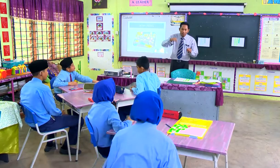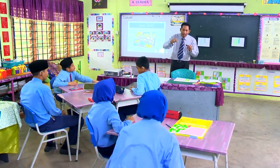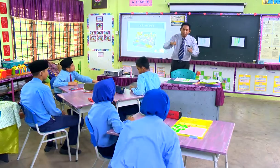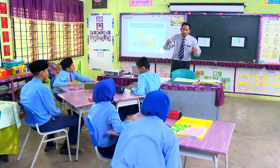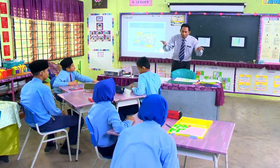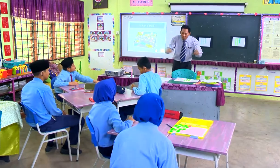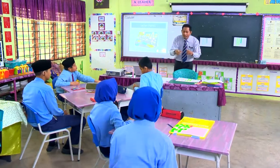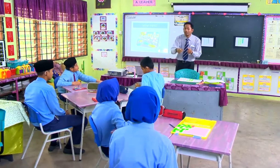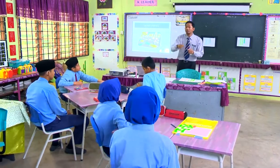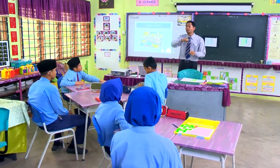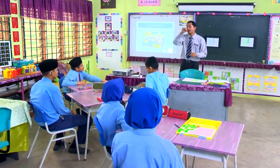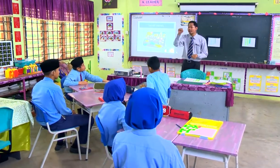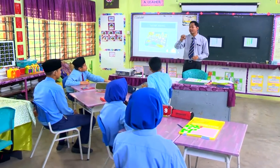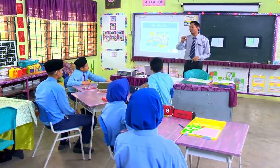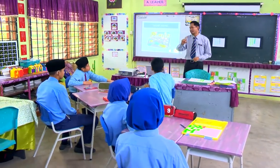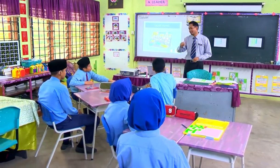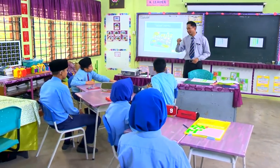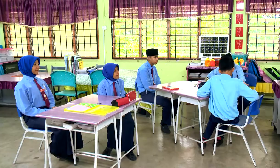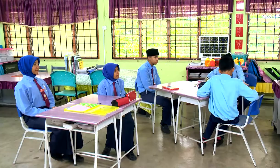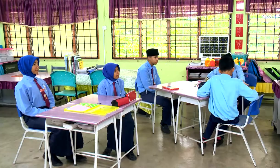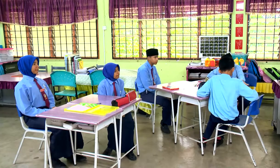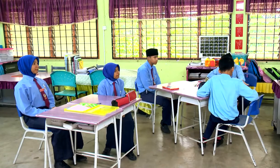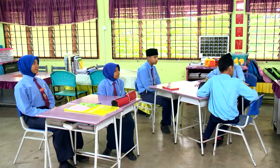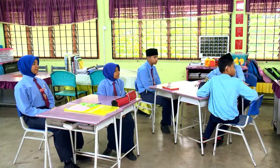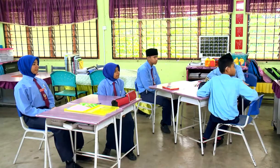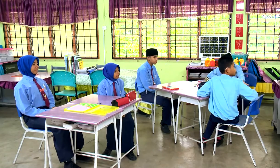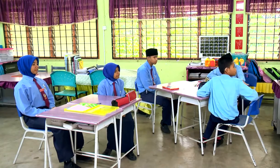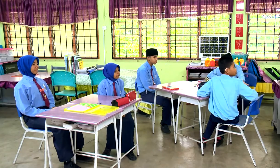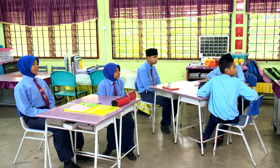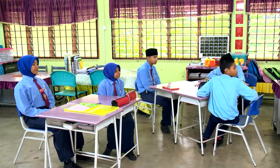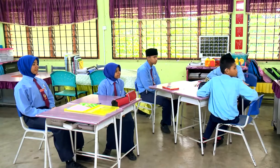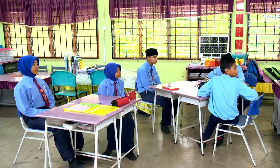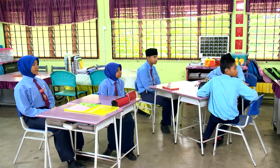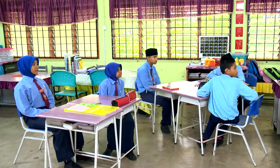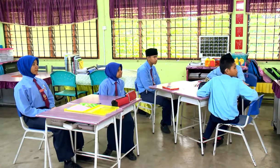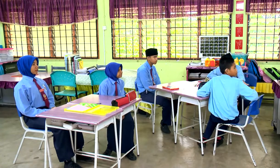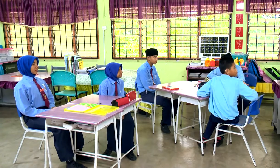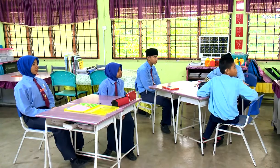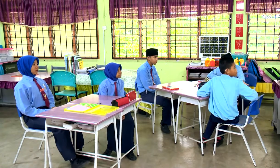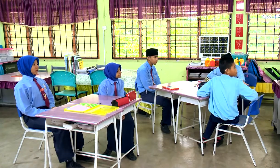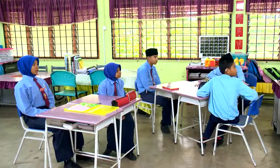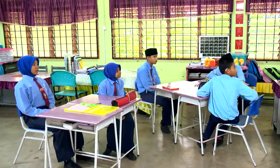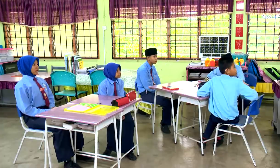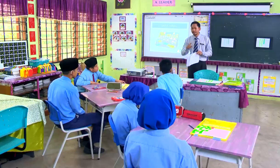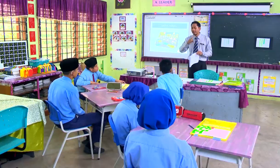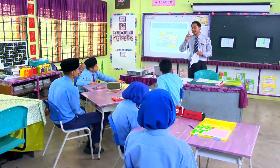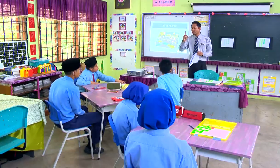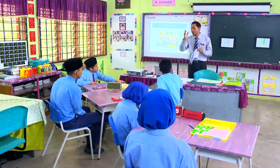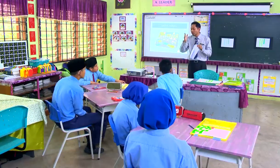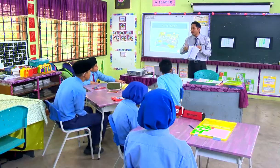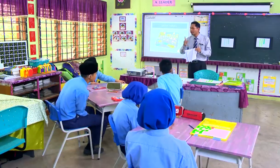boleh buat soalan. Sekarang kita nak buat latihan. Setiap satu orang,